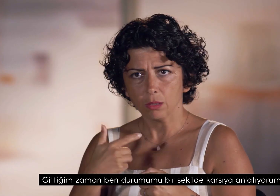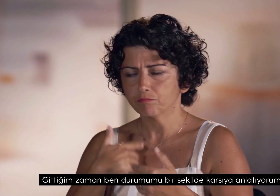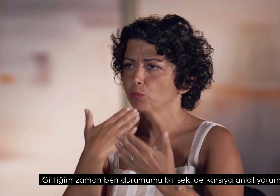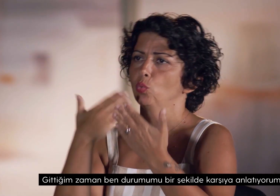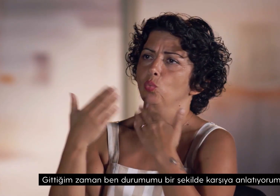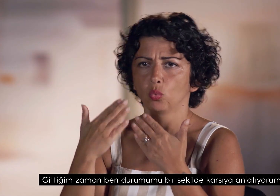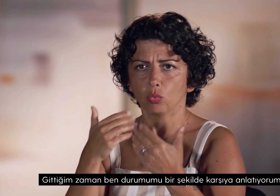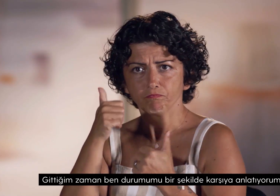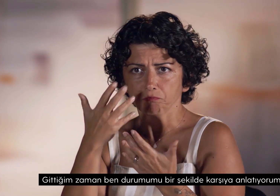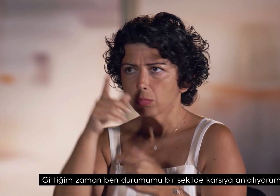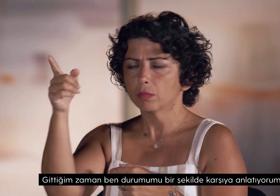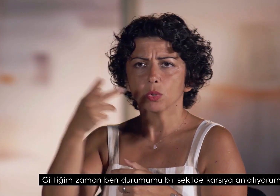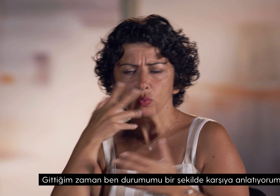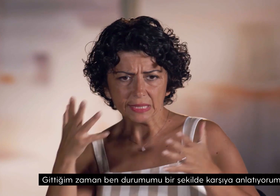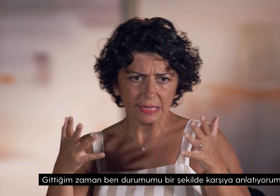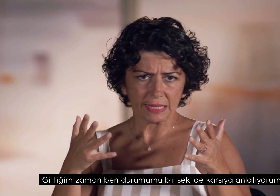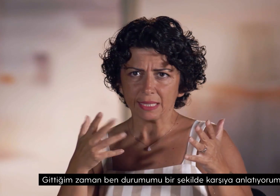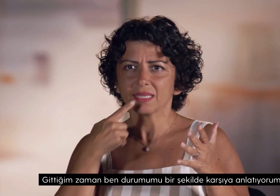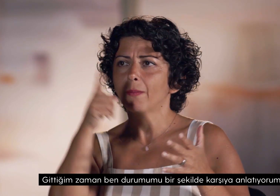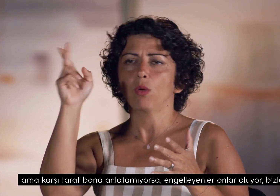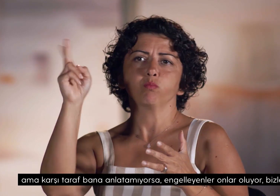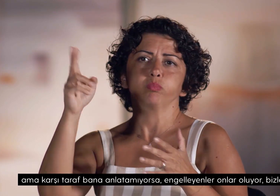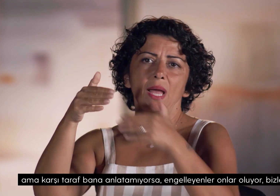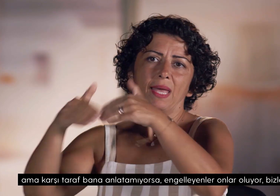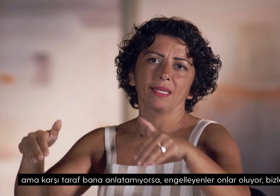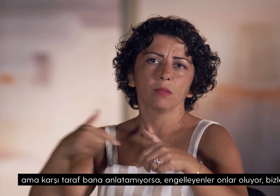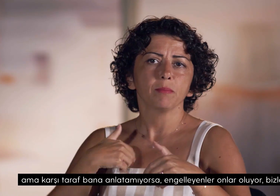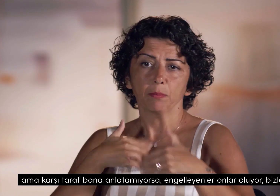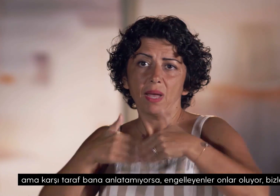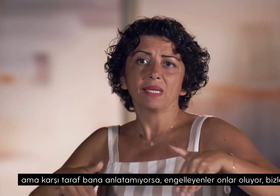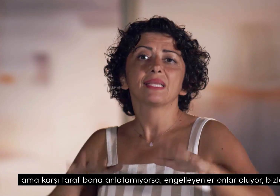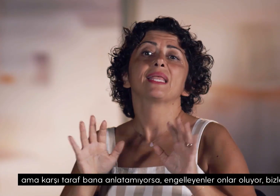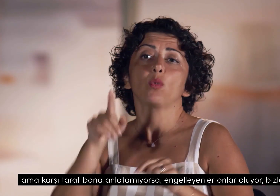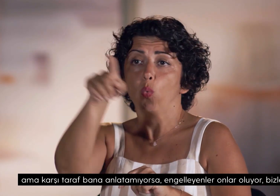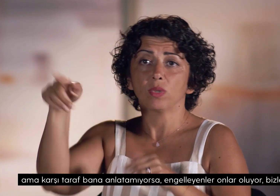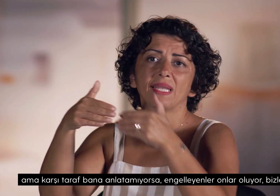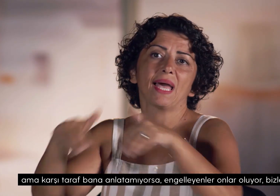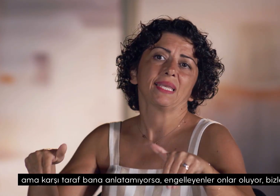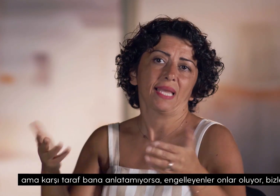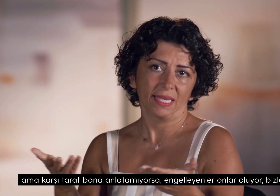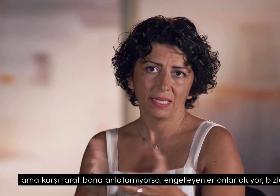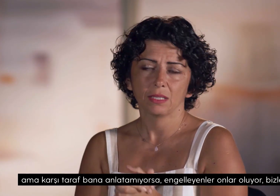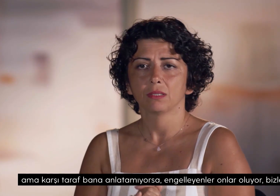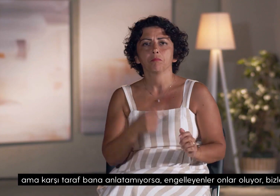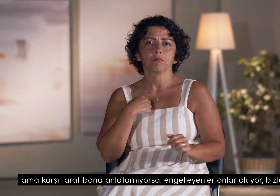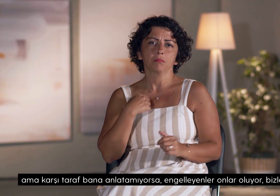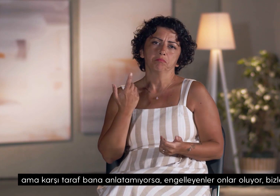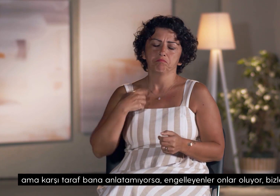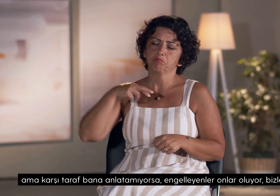ben durumumu bir şekilde karşıya anlatıyorum. Ama karşı taraf bana anlatamıyorsa engelleyenler onlar oluyor, bizler